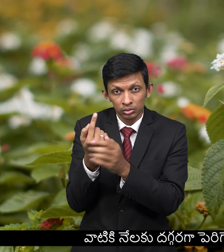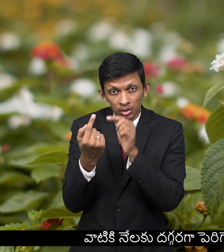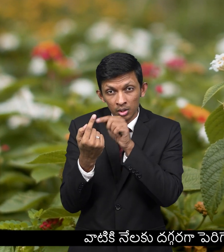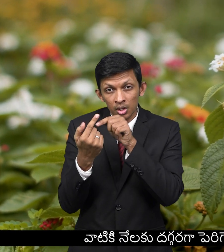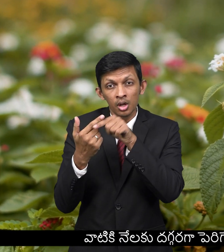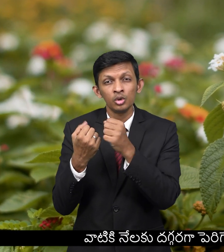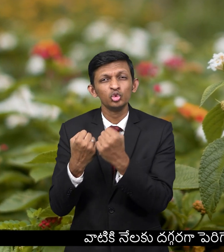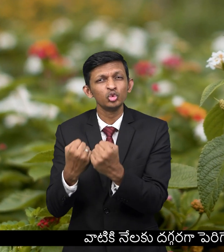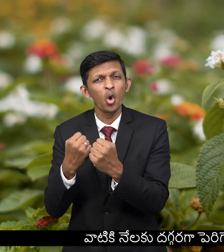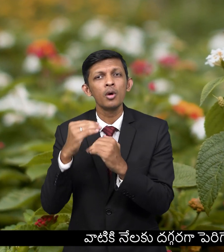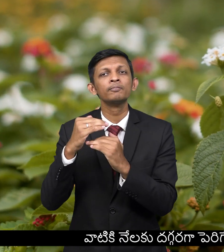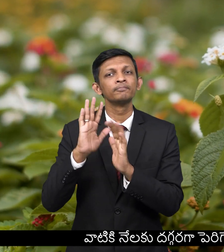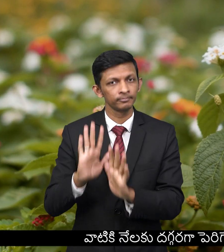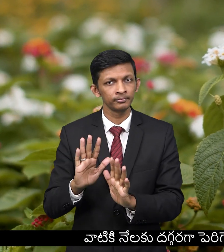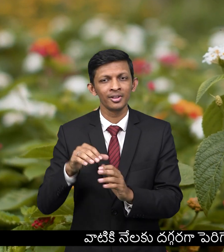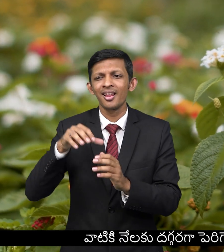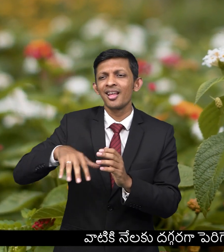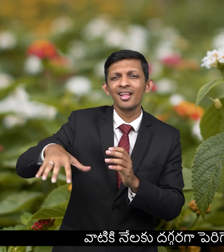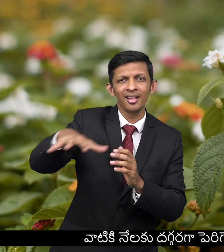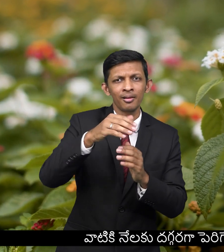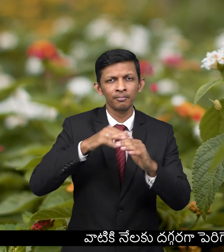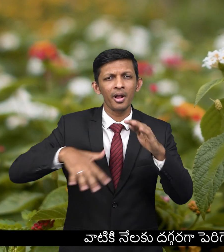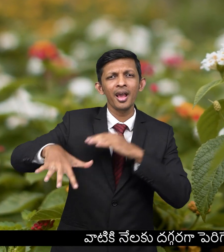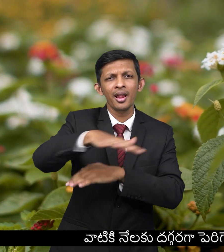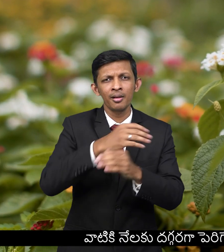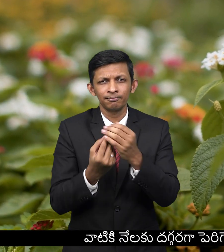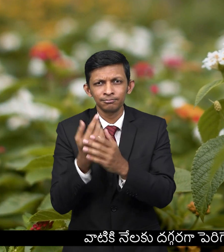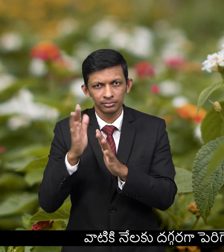వాటికి నేలకు దగ్గరగా పెరిగే అనేక కాండాలు ఉంటాయి.